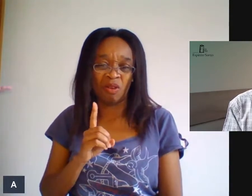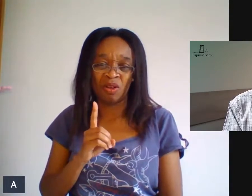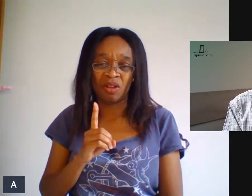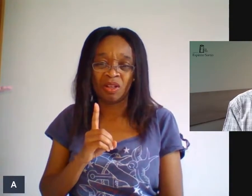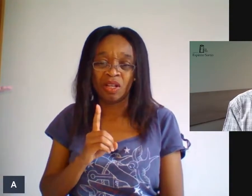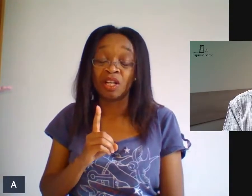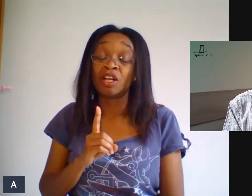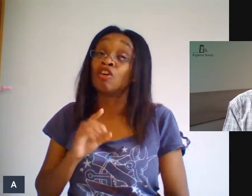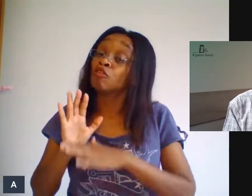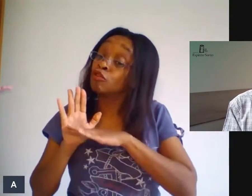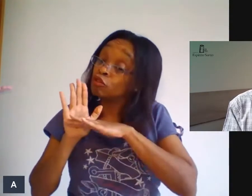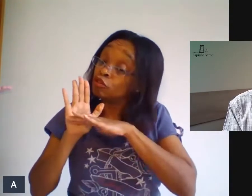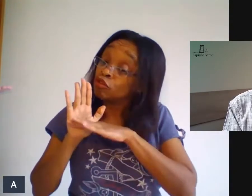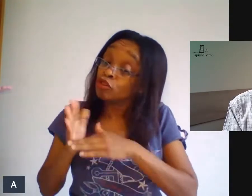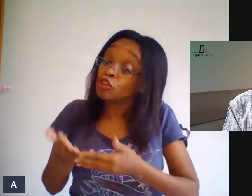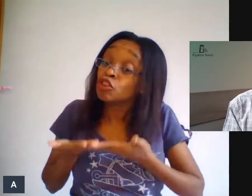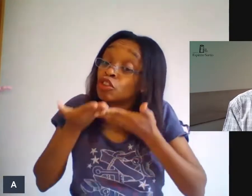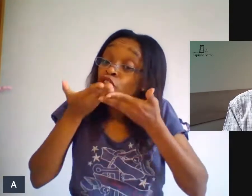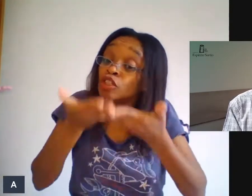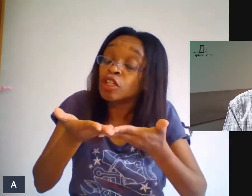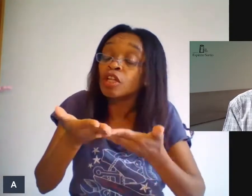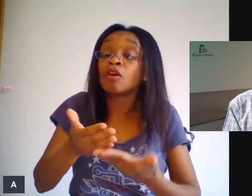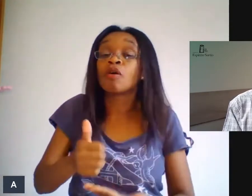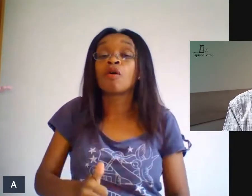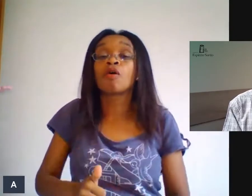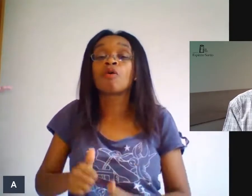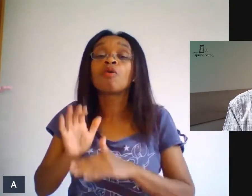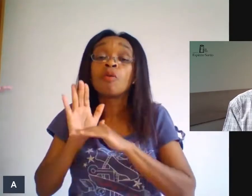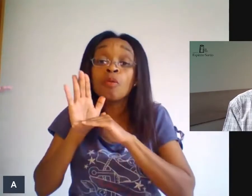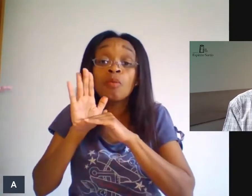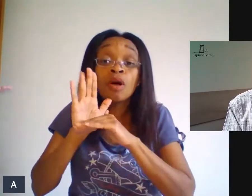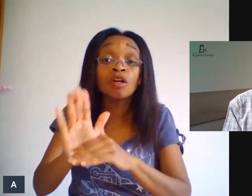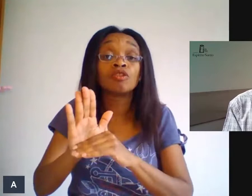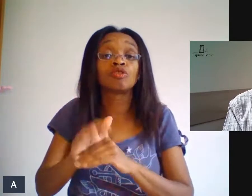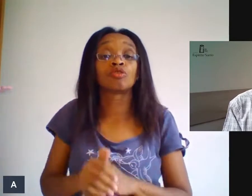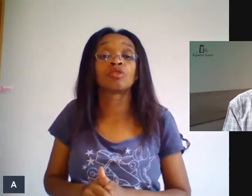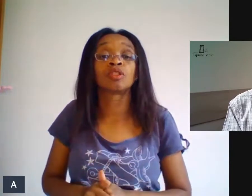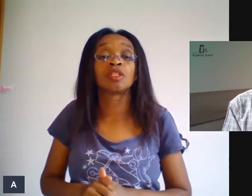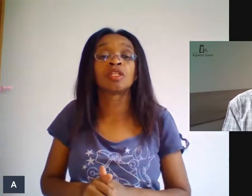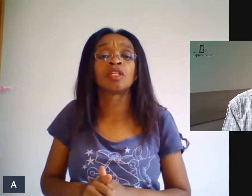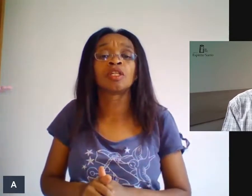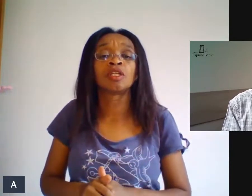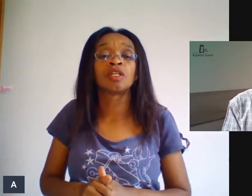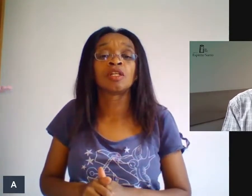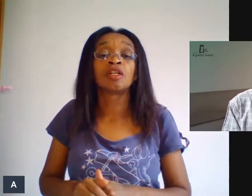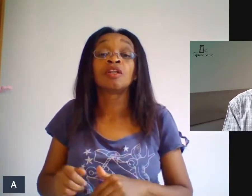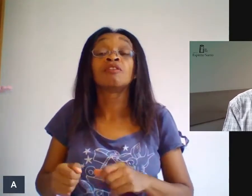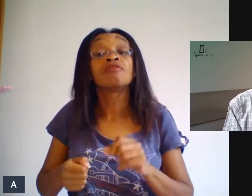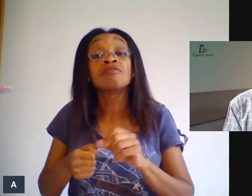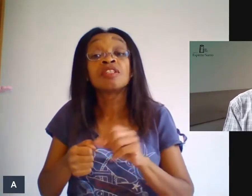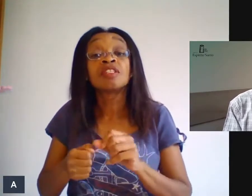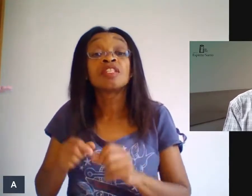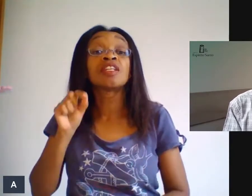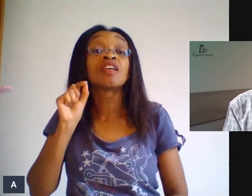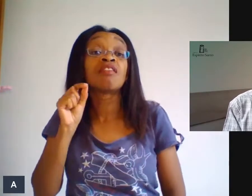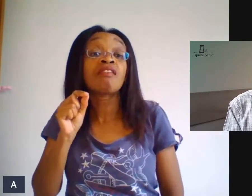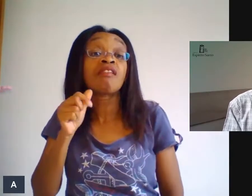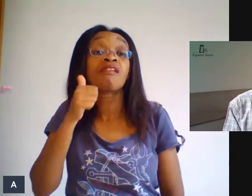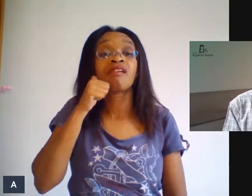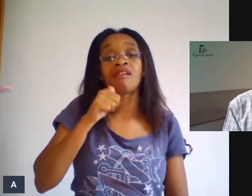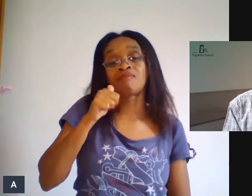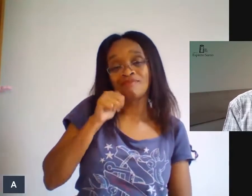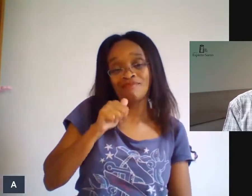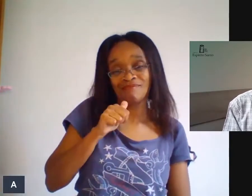seja adequada. Né? Ele estava falando assim sobre a criação da mulher, né? Sobre a criação da